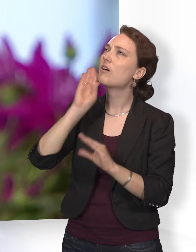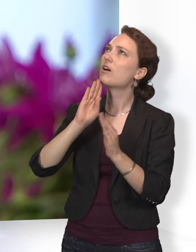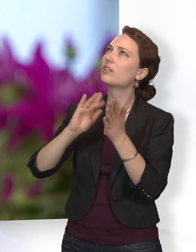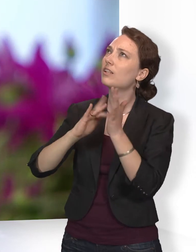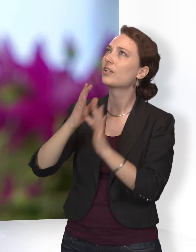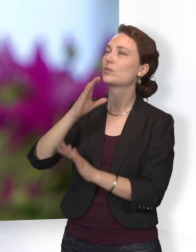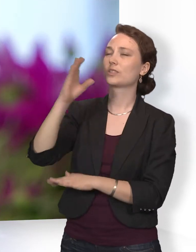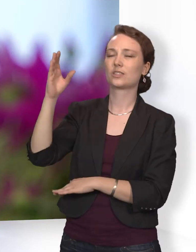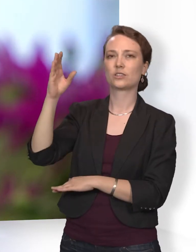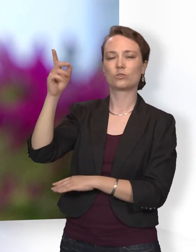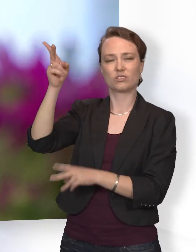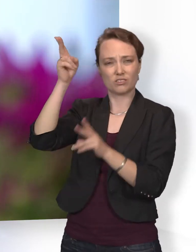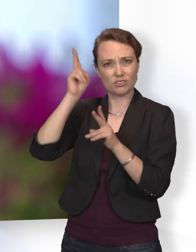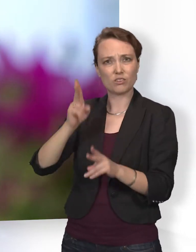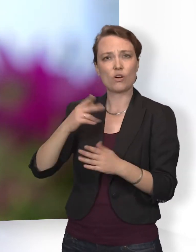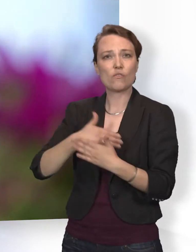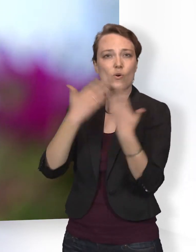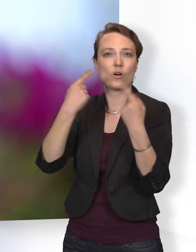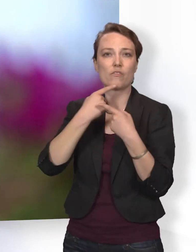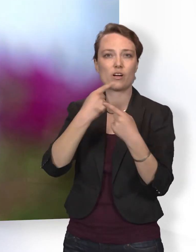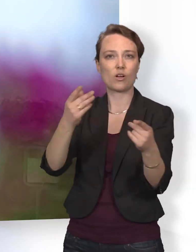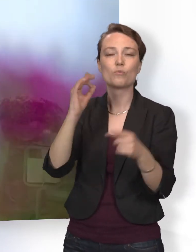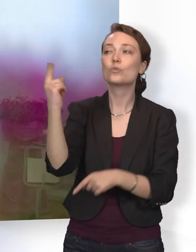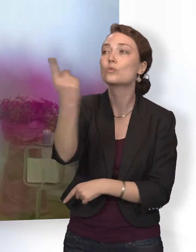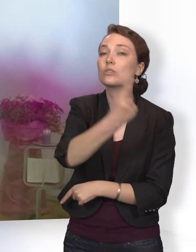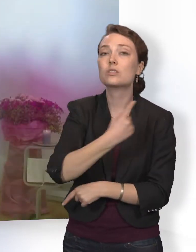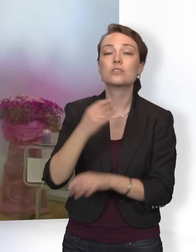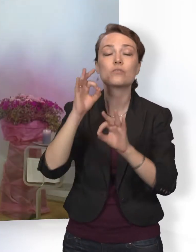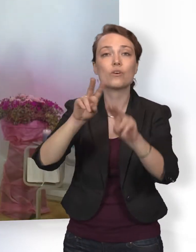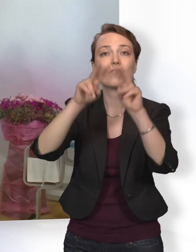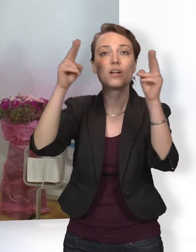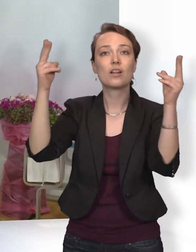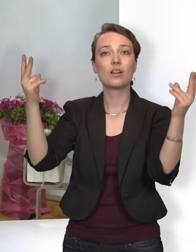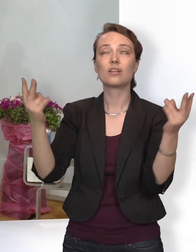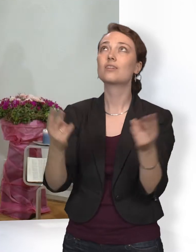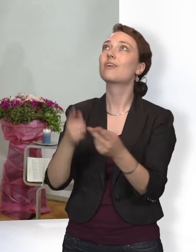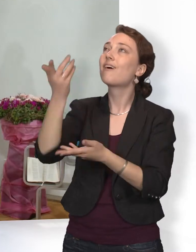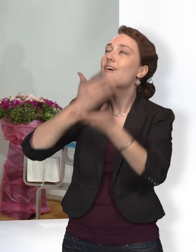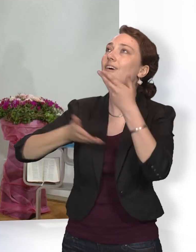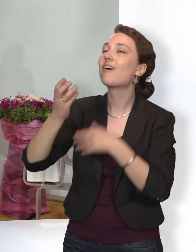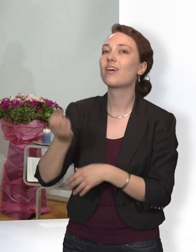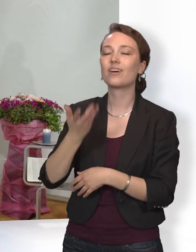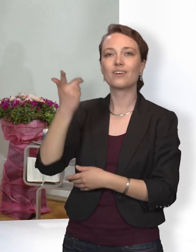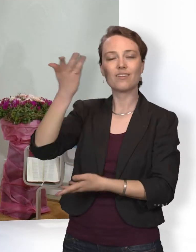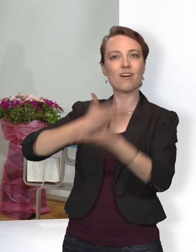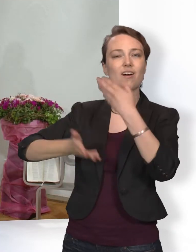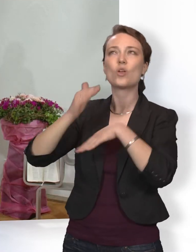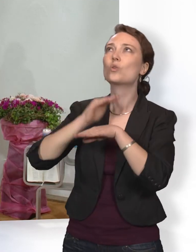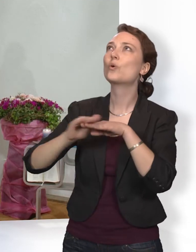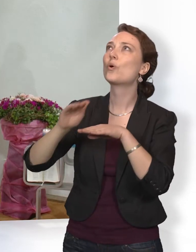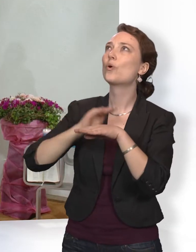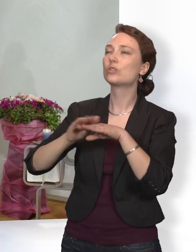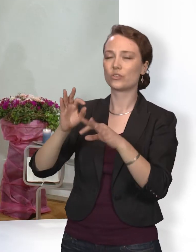frohes Evangelium für uns und für die Welt, das Licht und Trost spendet für unser Leben.